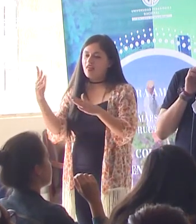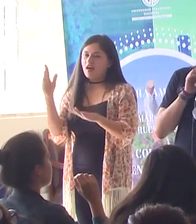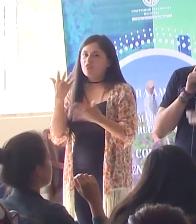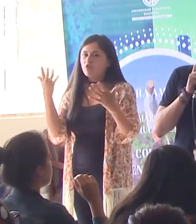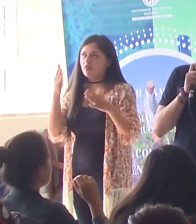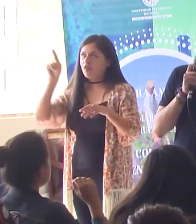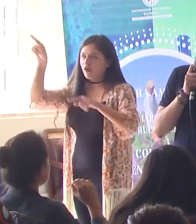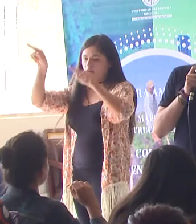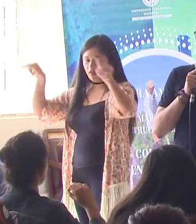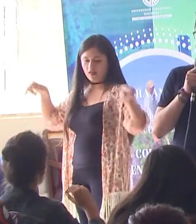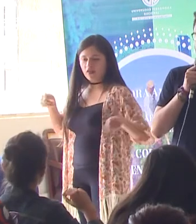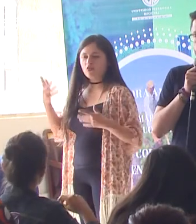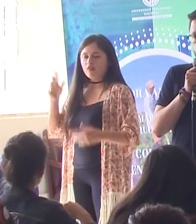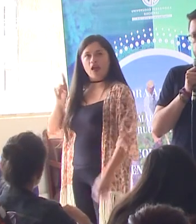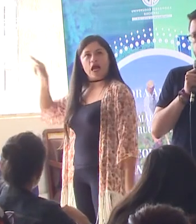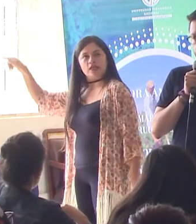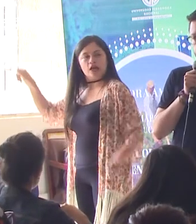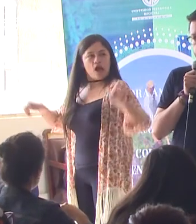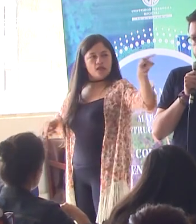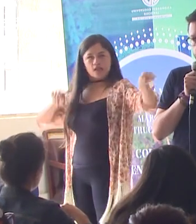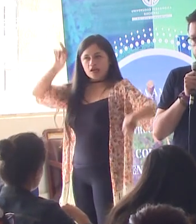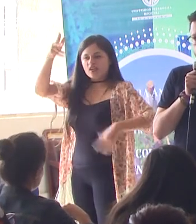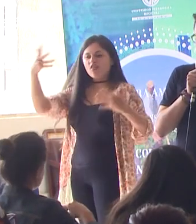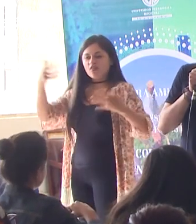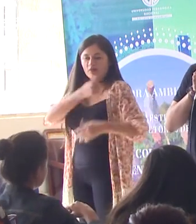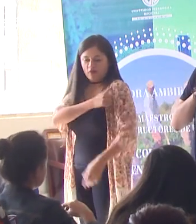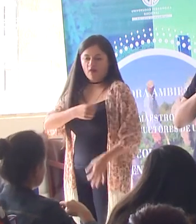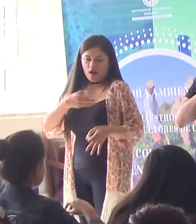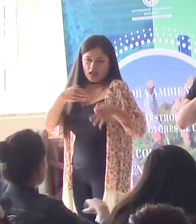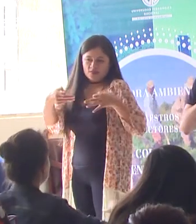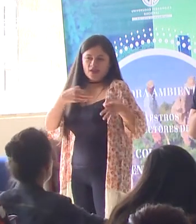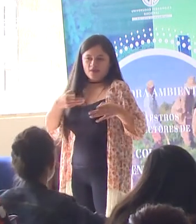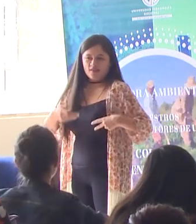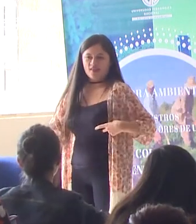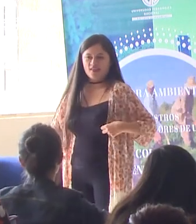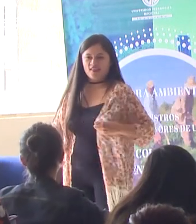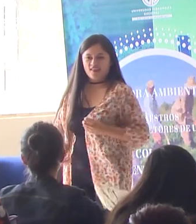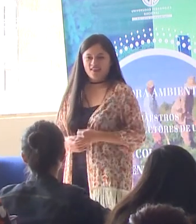por favor simplemente para orientarme villaclaudia